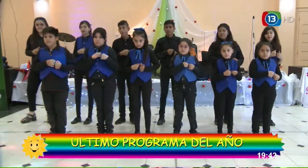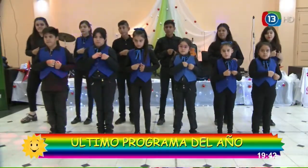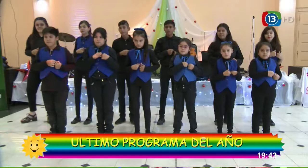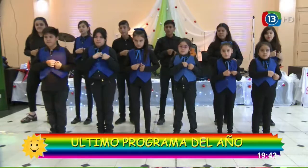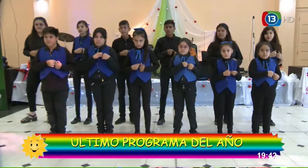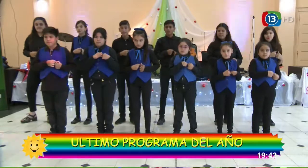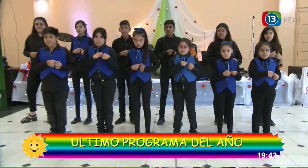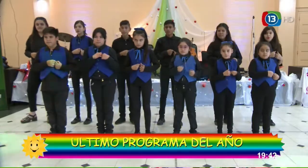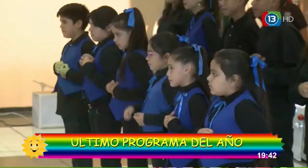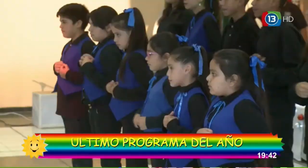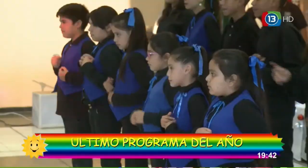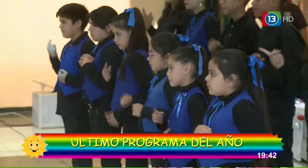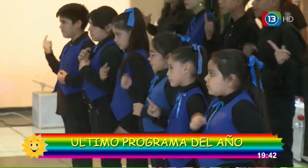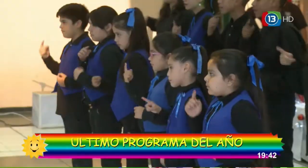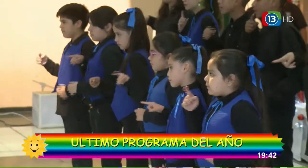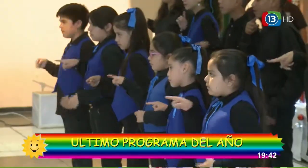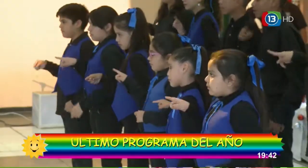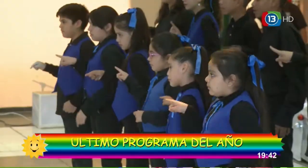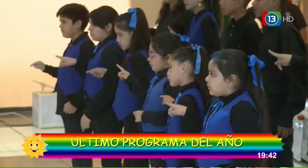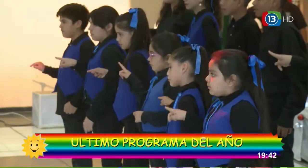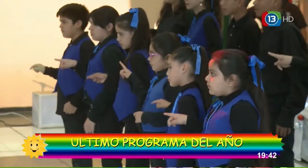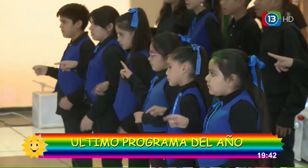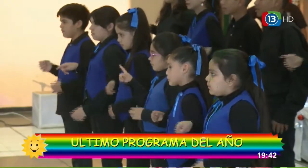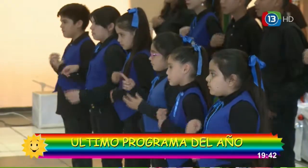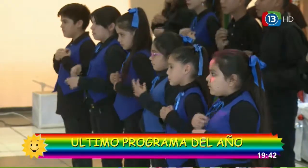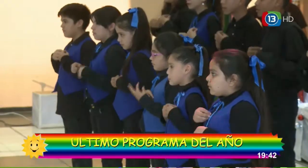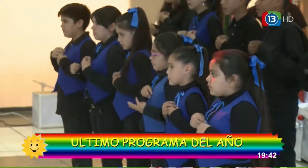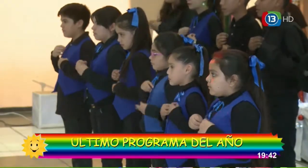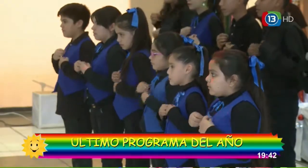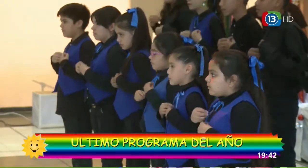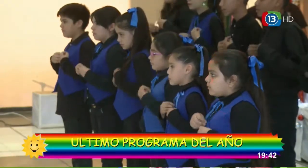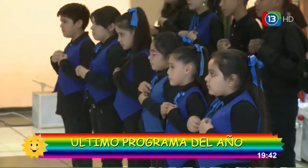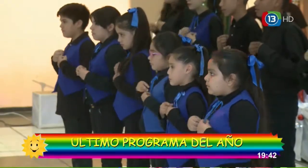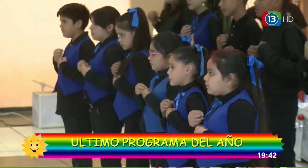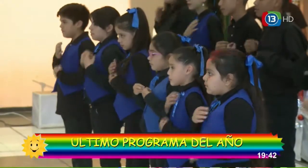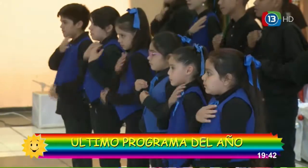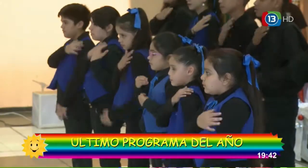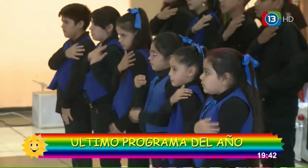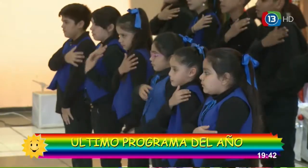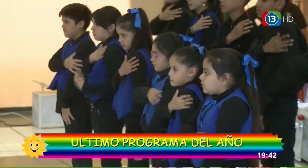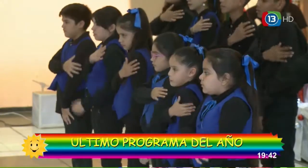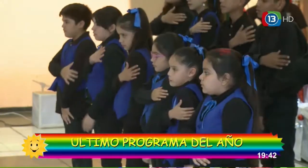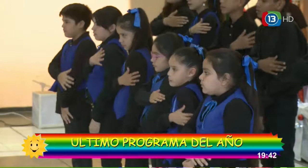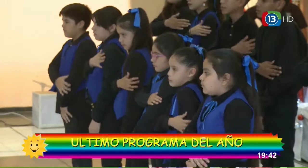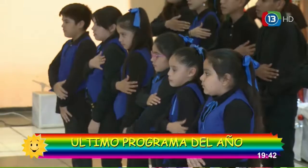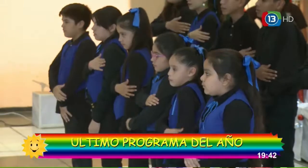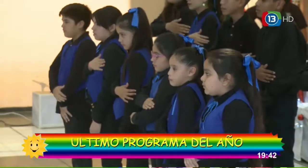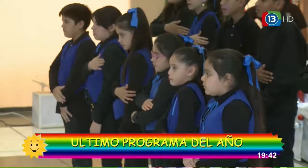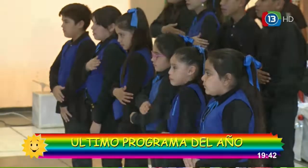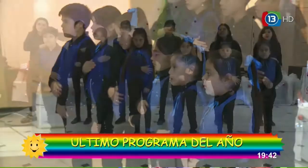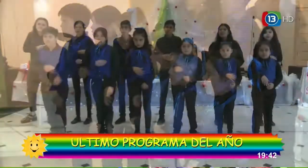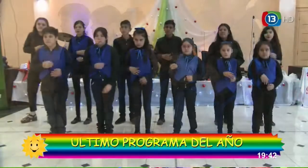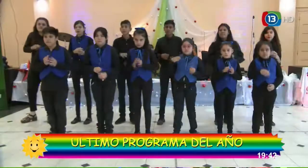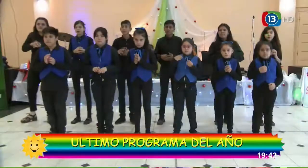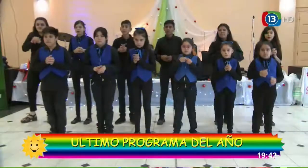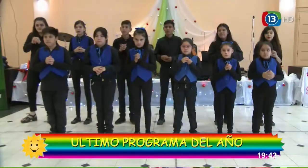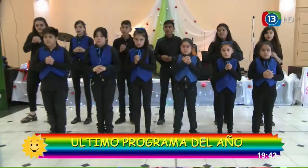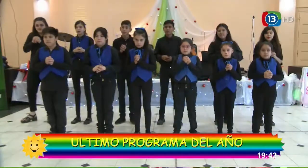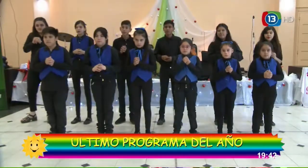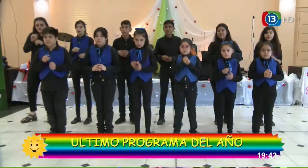Cuando sientes compasión, del amigo y